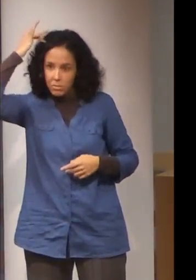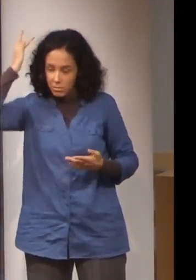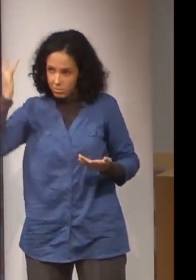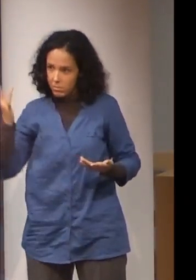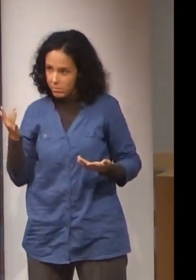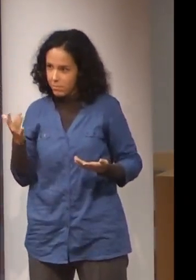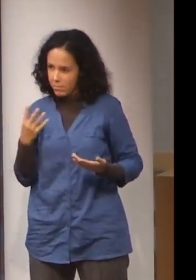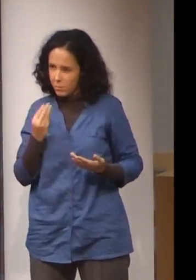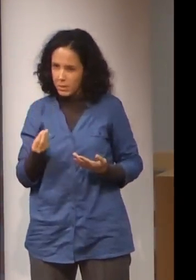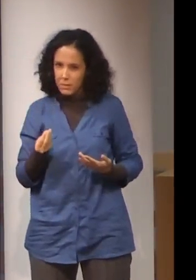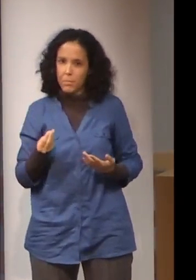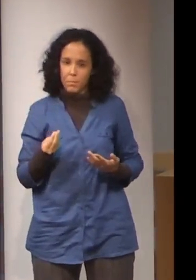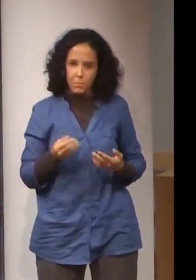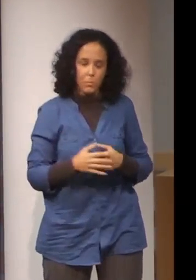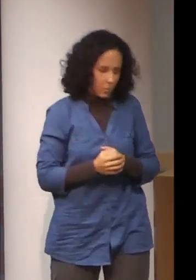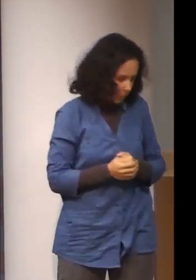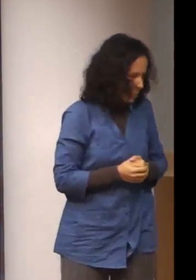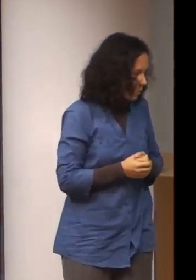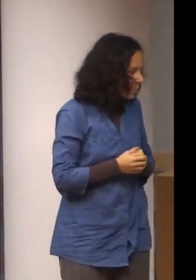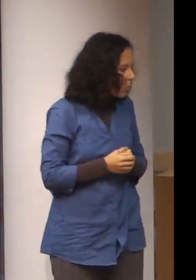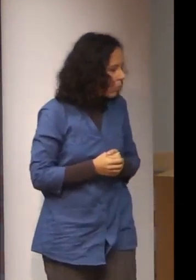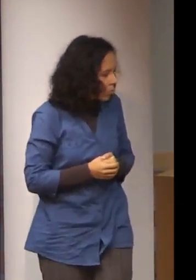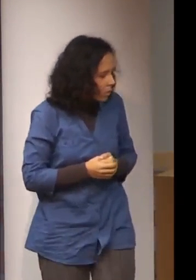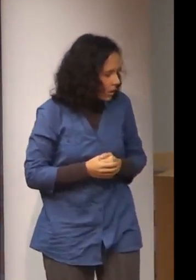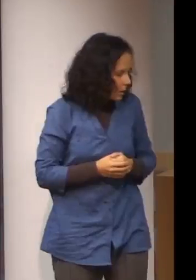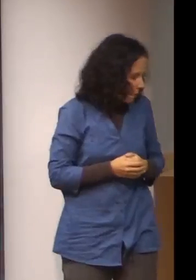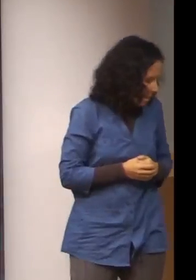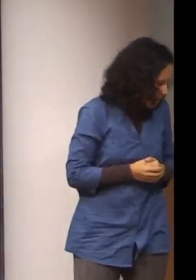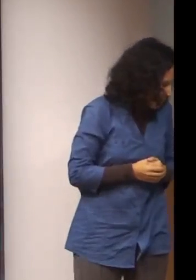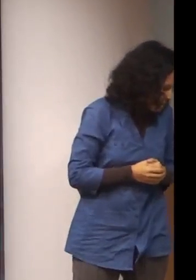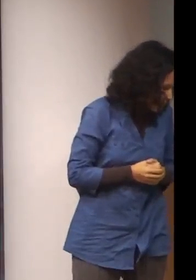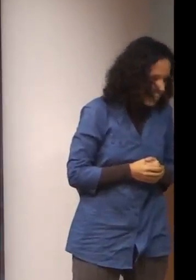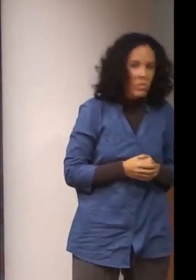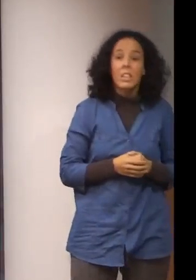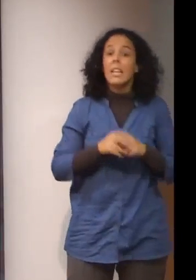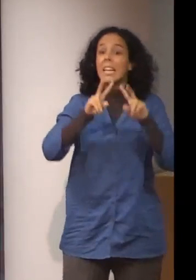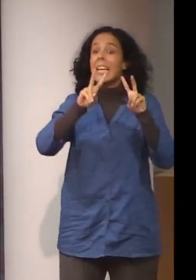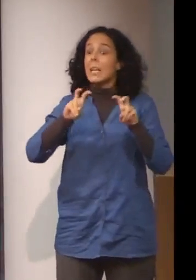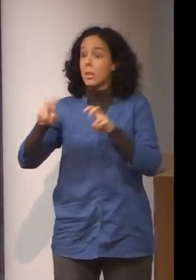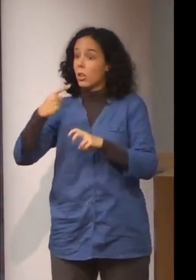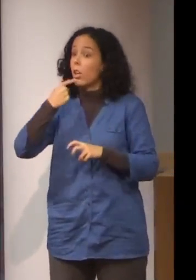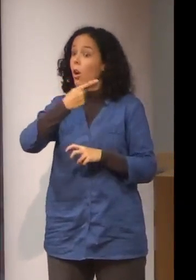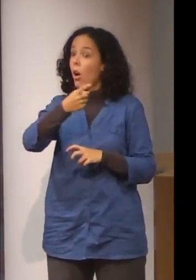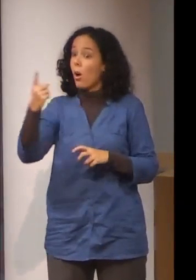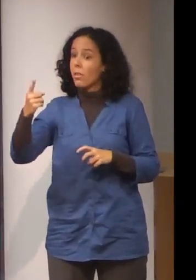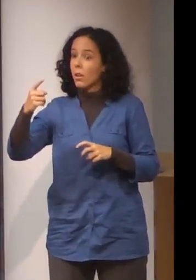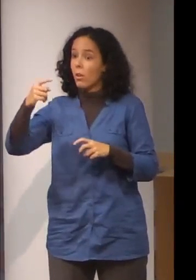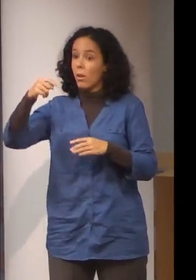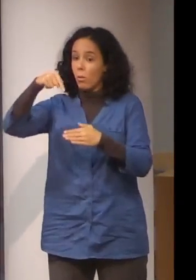si no tiene ningún contacto con una lengua, afecta directamente a su desarrollo